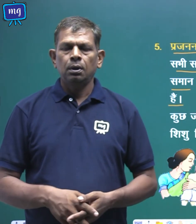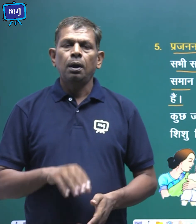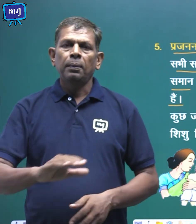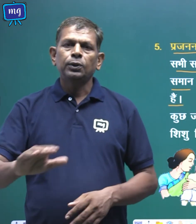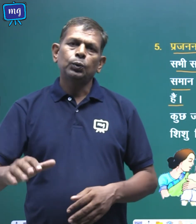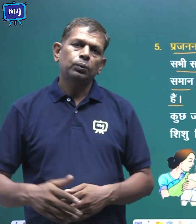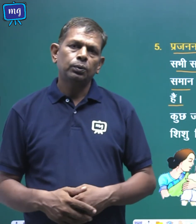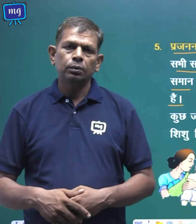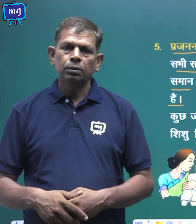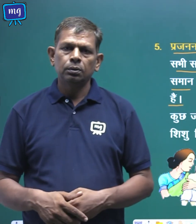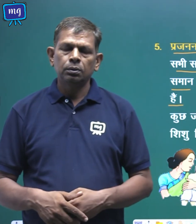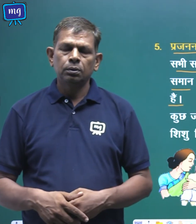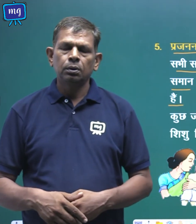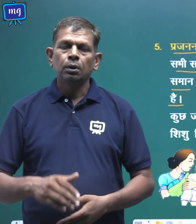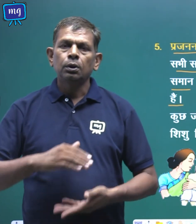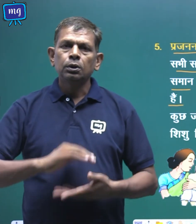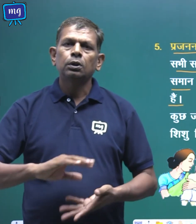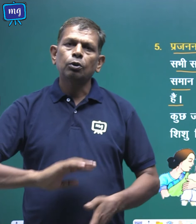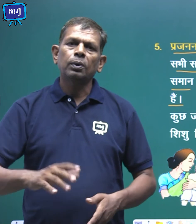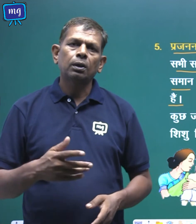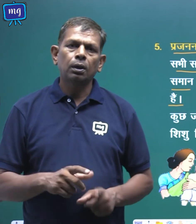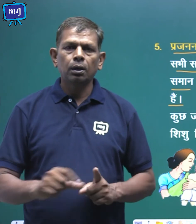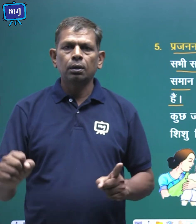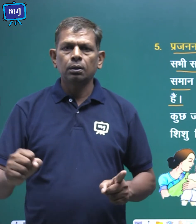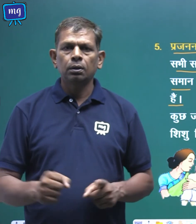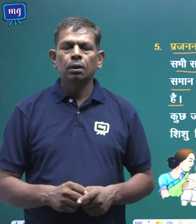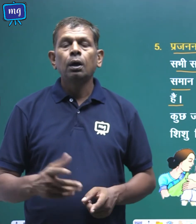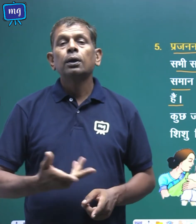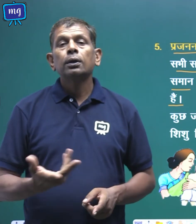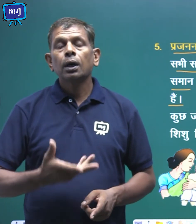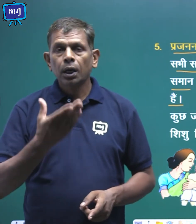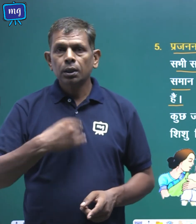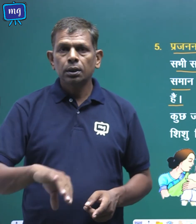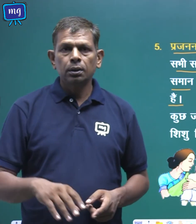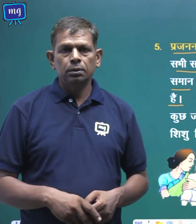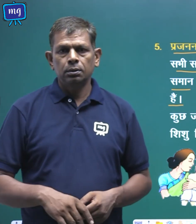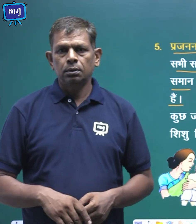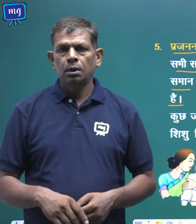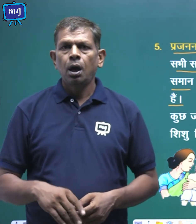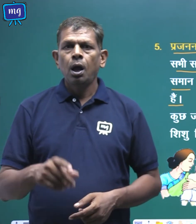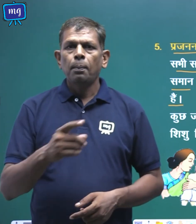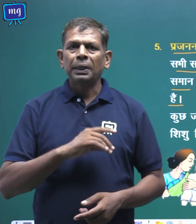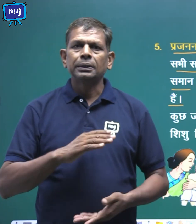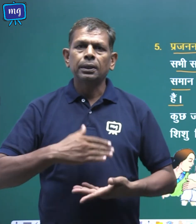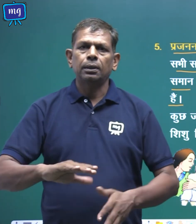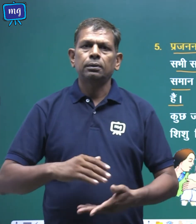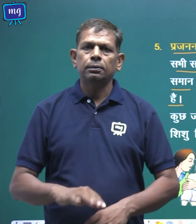बच्चों, संतान उत्पन्न करना क्या कहलाता है? प्रजनन।